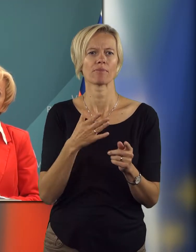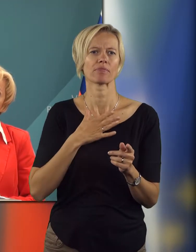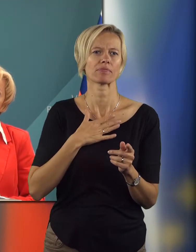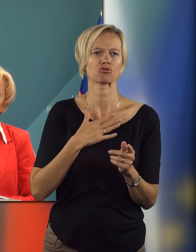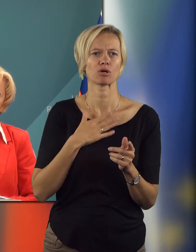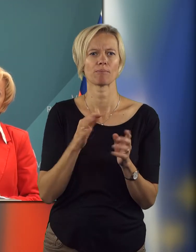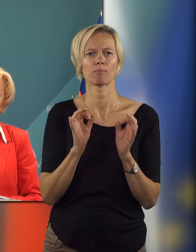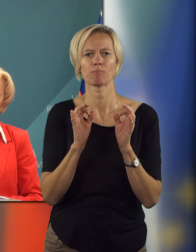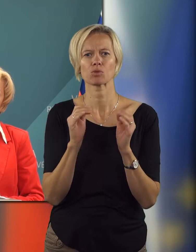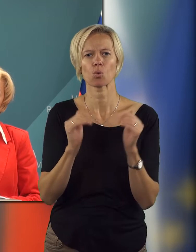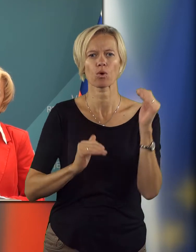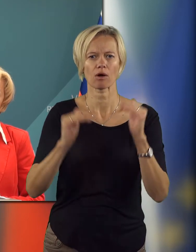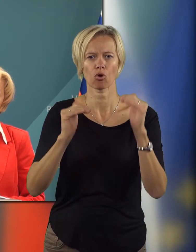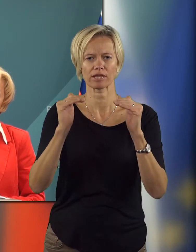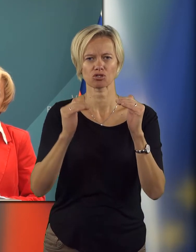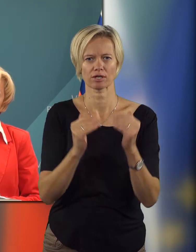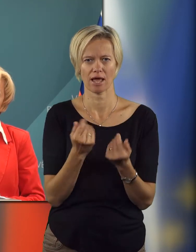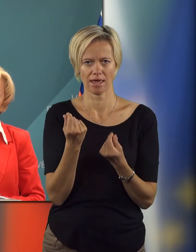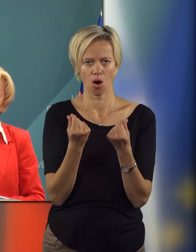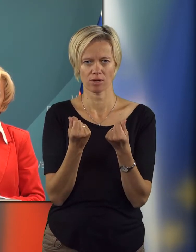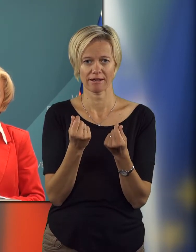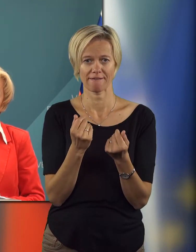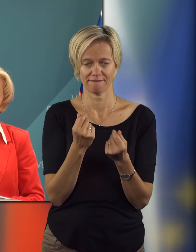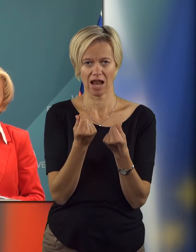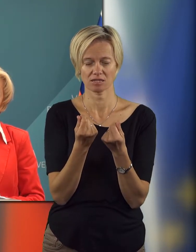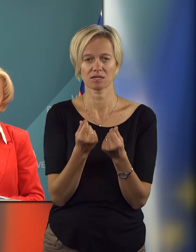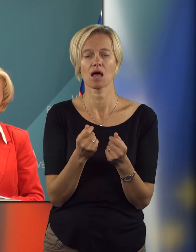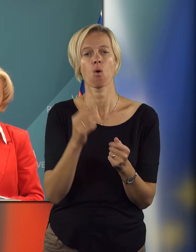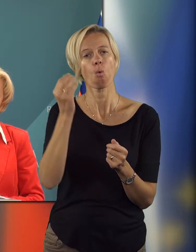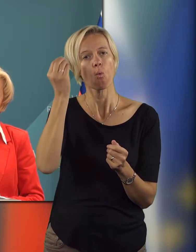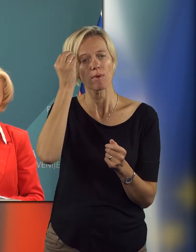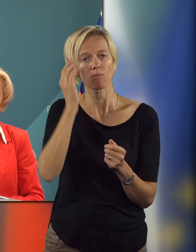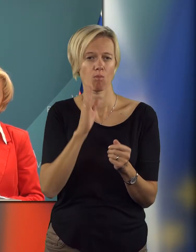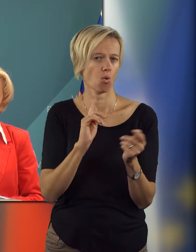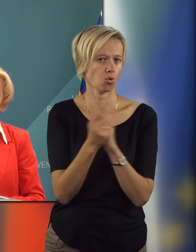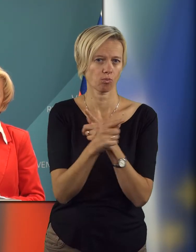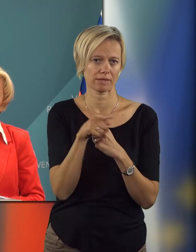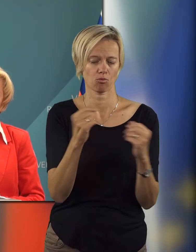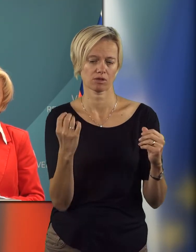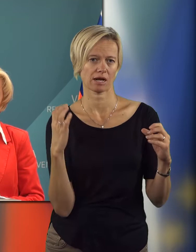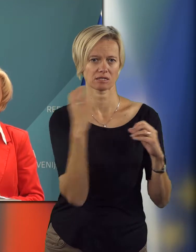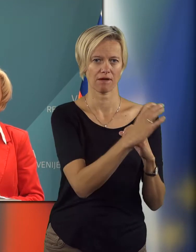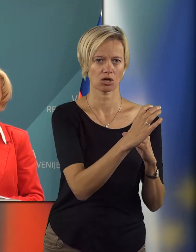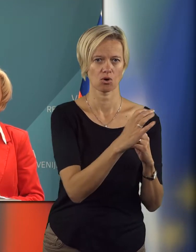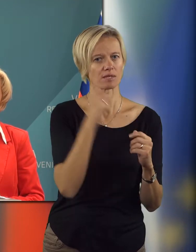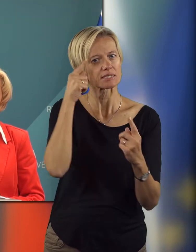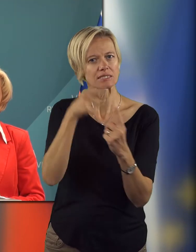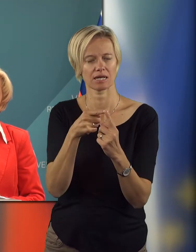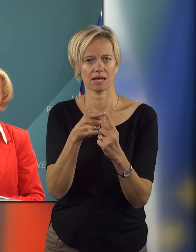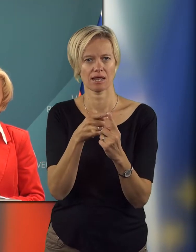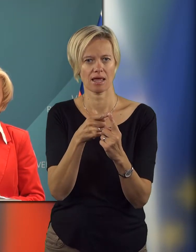srednjeročnega uravnoteženja javnih financ in pričakujem, da bomo kljub temu transferu cilje na